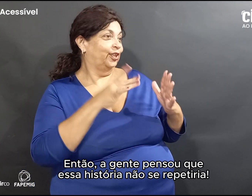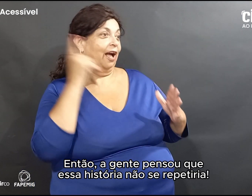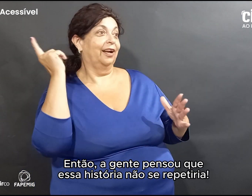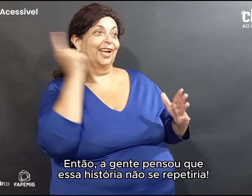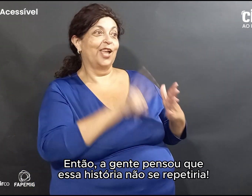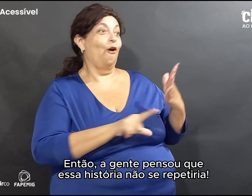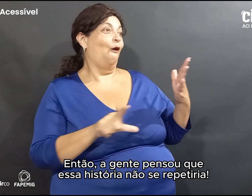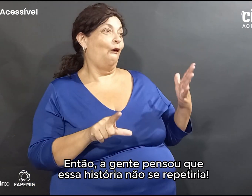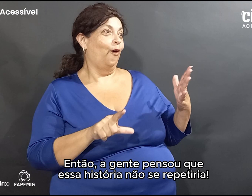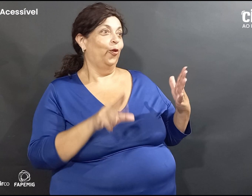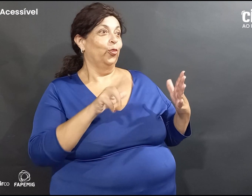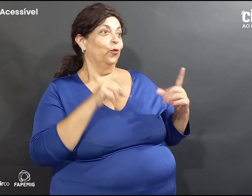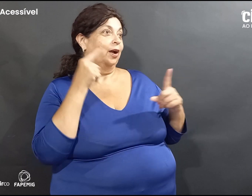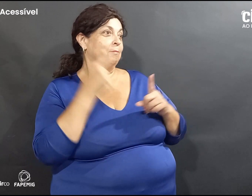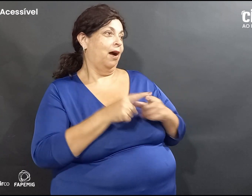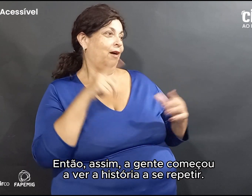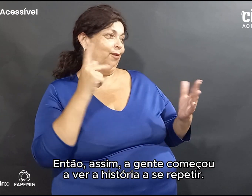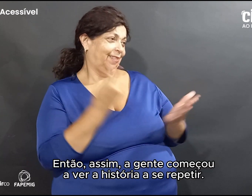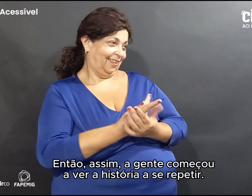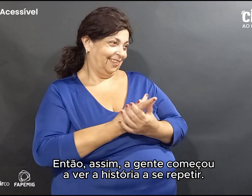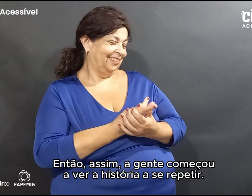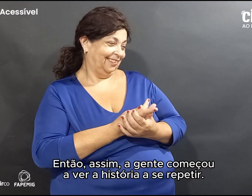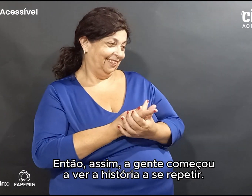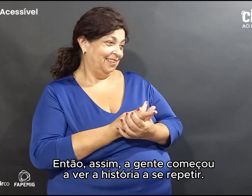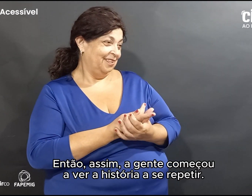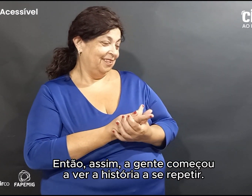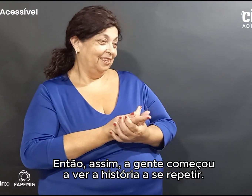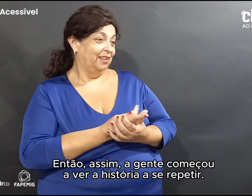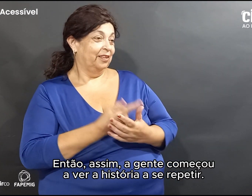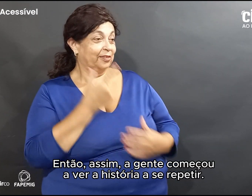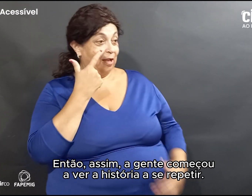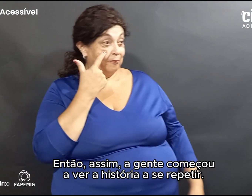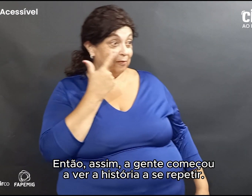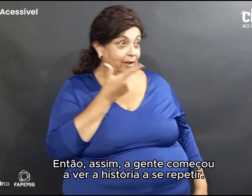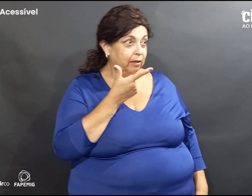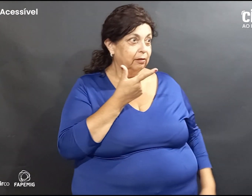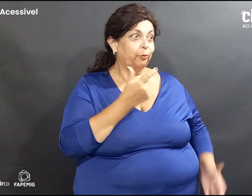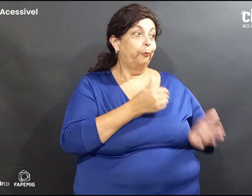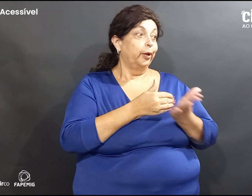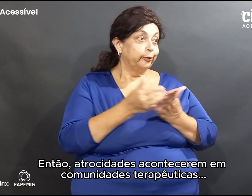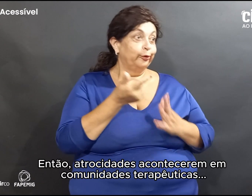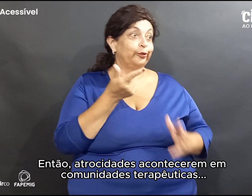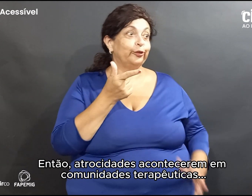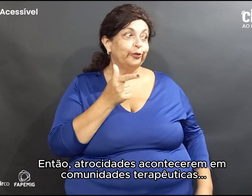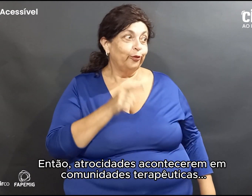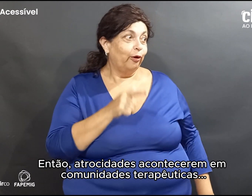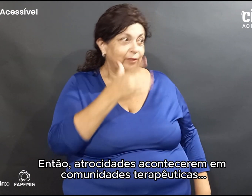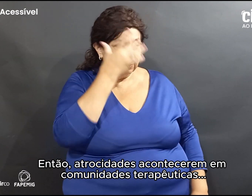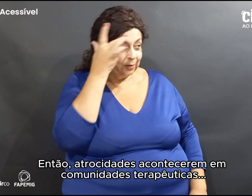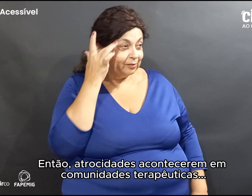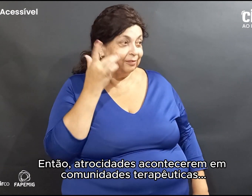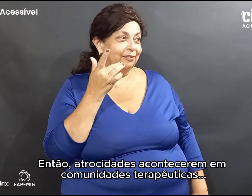história não se repetiria, né? Então, assim, a gente começou a ver a história se repetir, né? Então, atrocidades acontecerem em